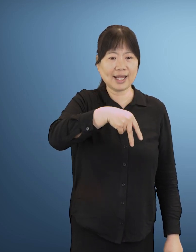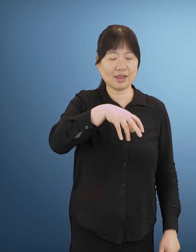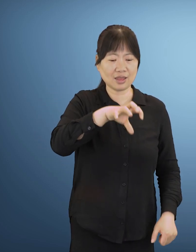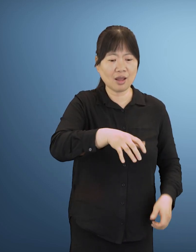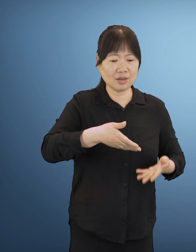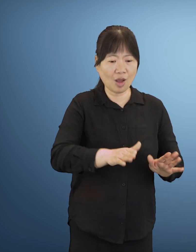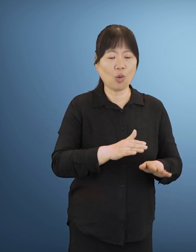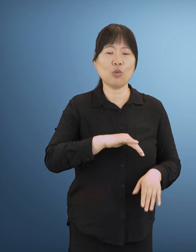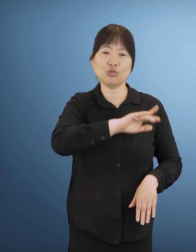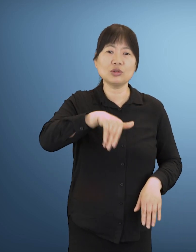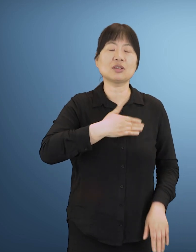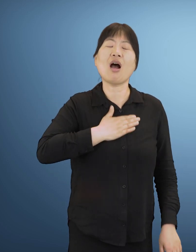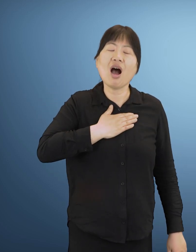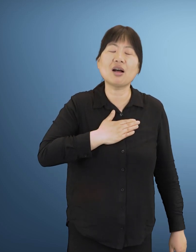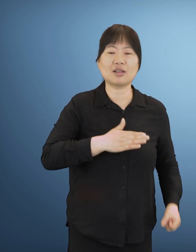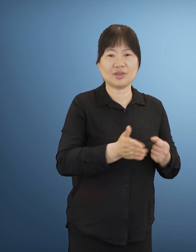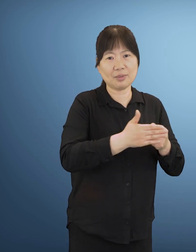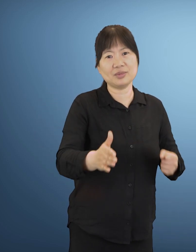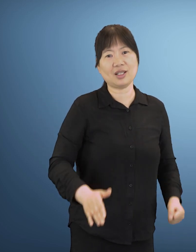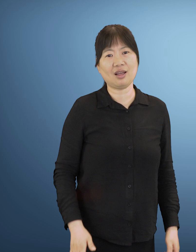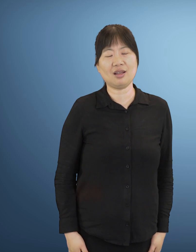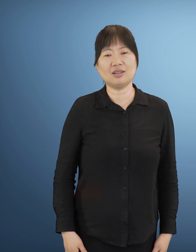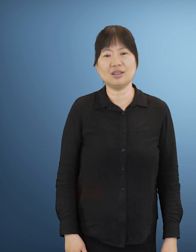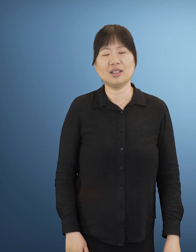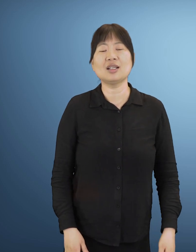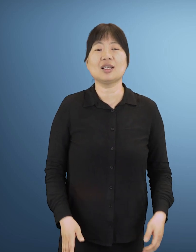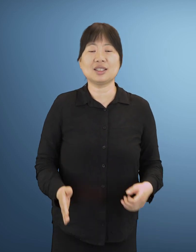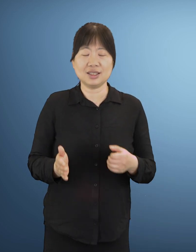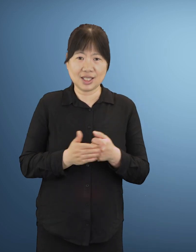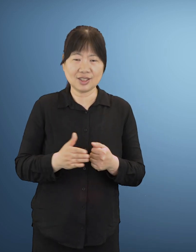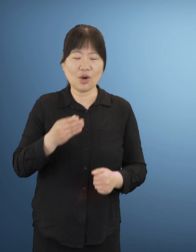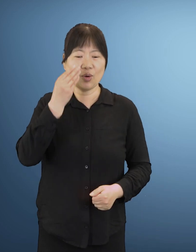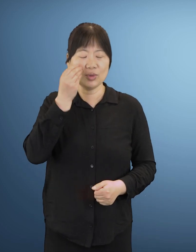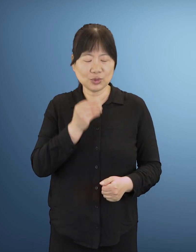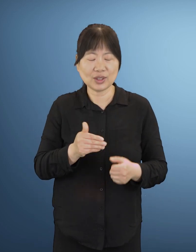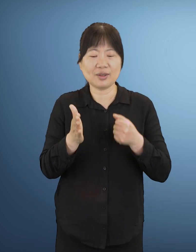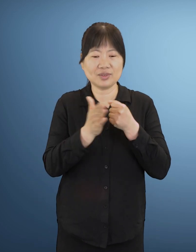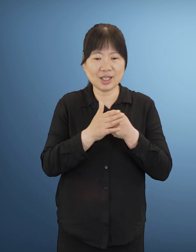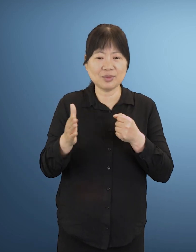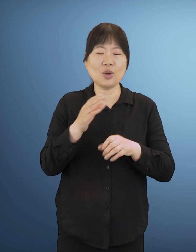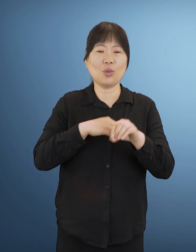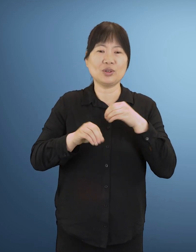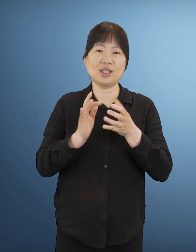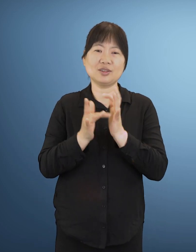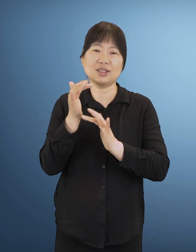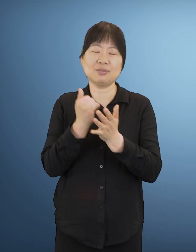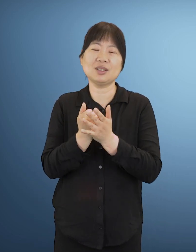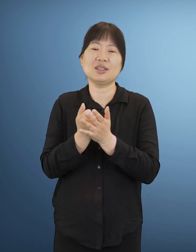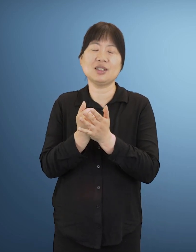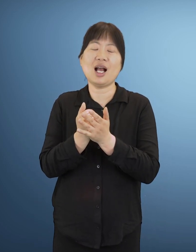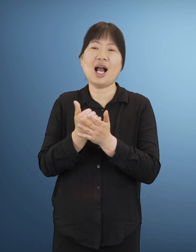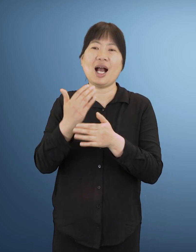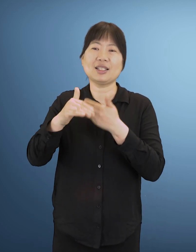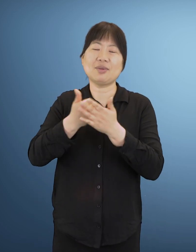뭐가 된 거라고요? 스칸달리죠. 걸려 넘어지게 되었다고요. 자, 여기서